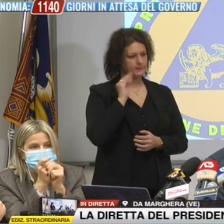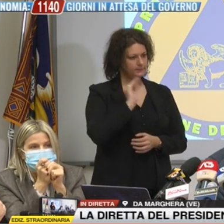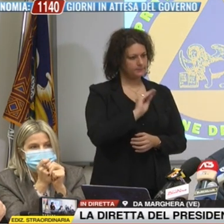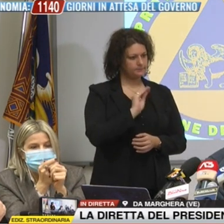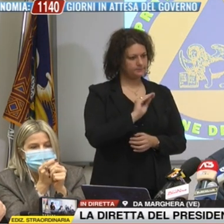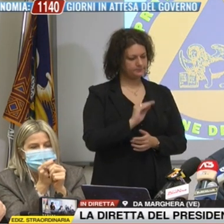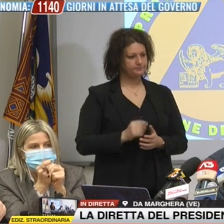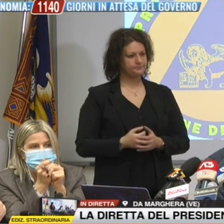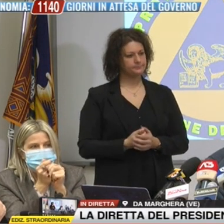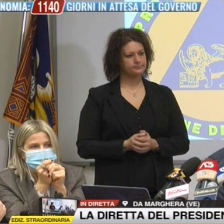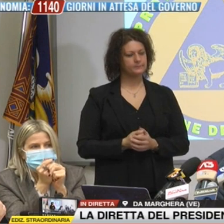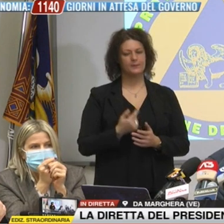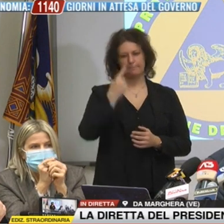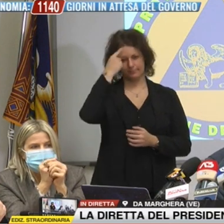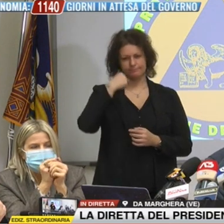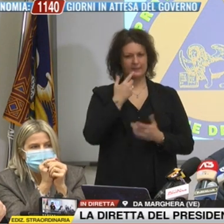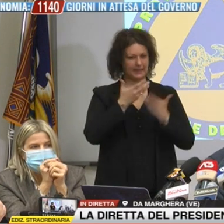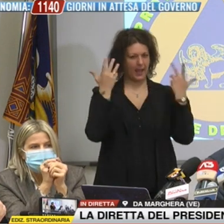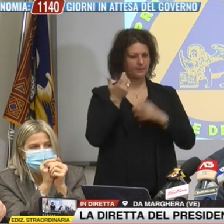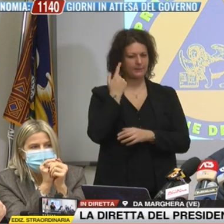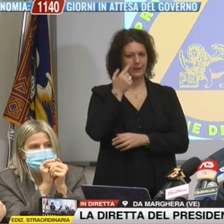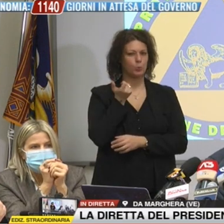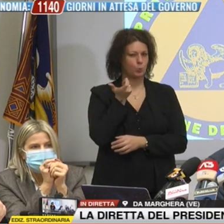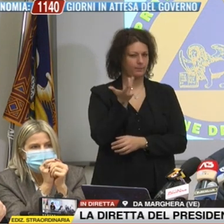dottor Rosi, un po' di più i numeri. Cioè,